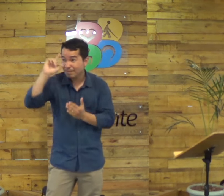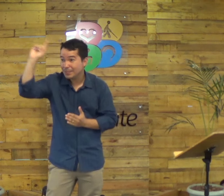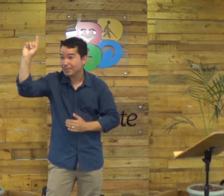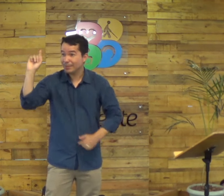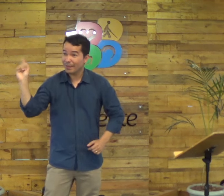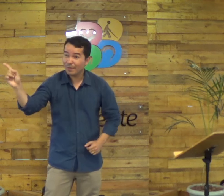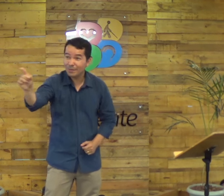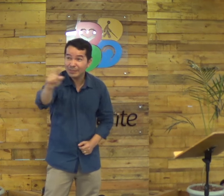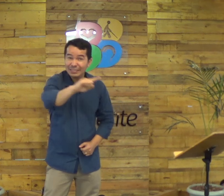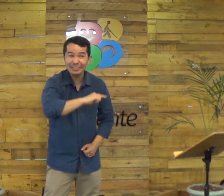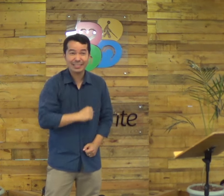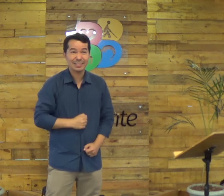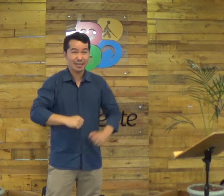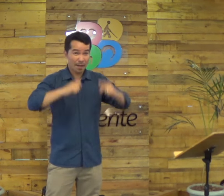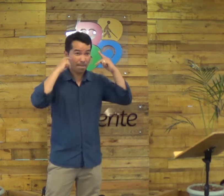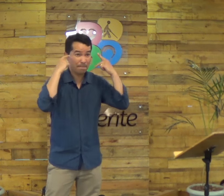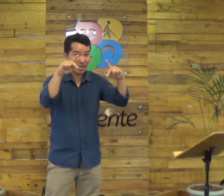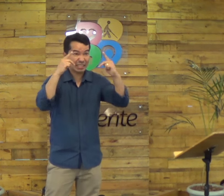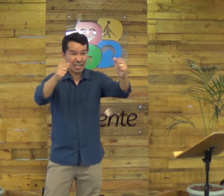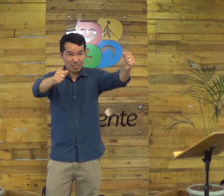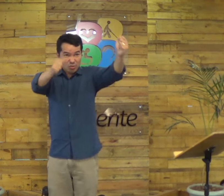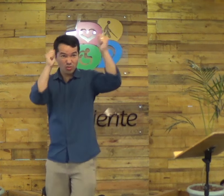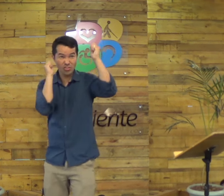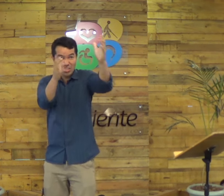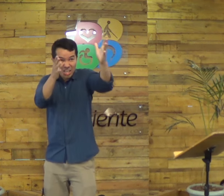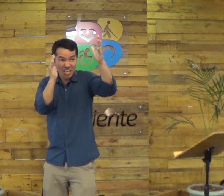falar da palavra de Deus para vocês, de pregar,